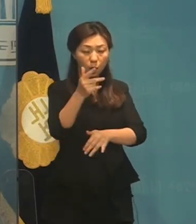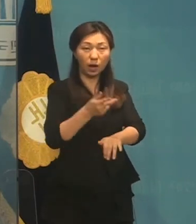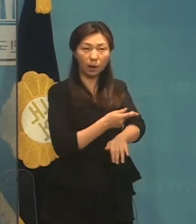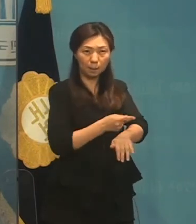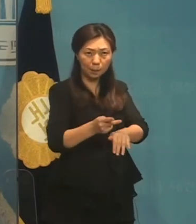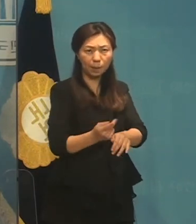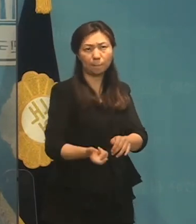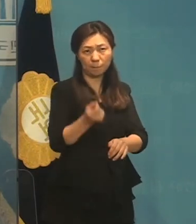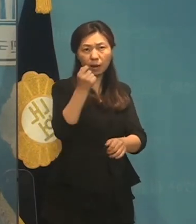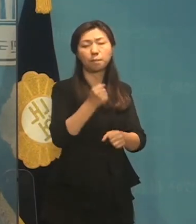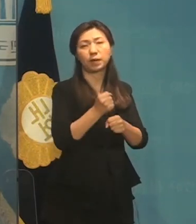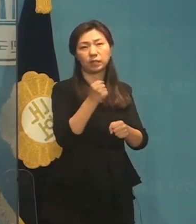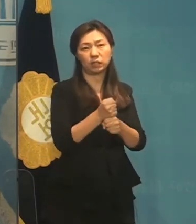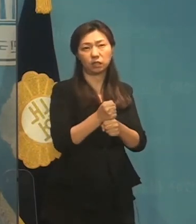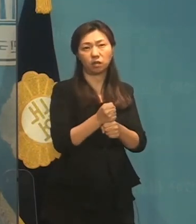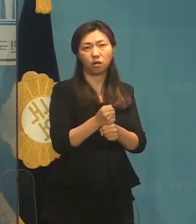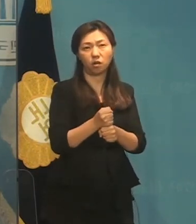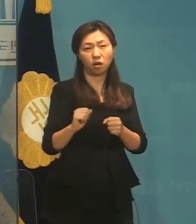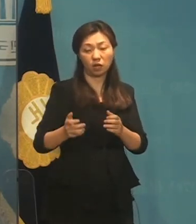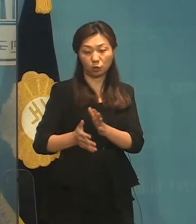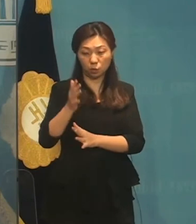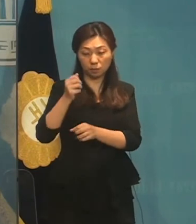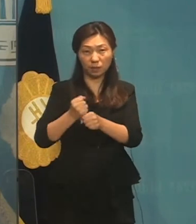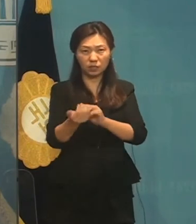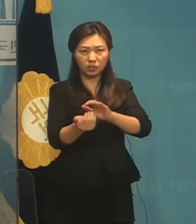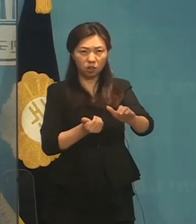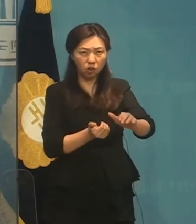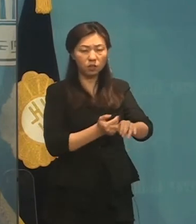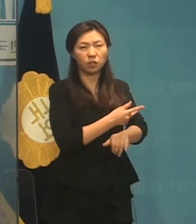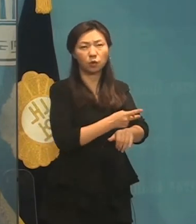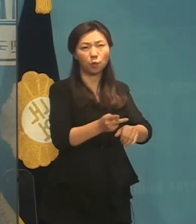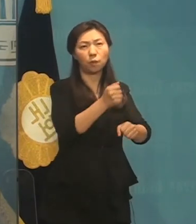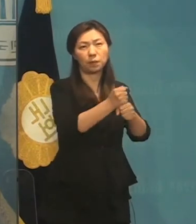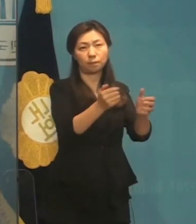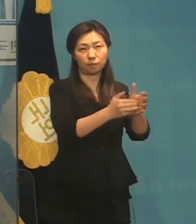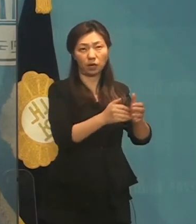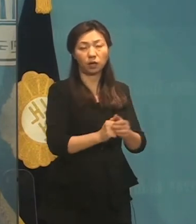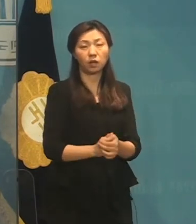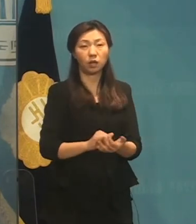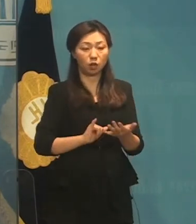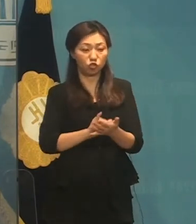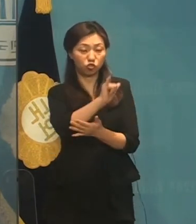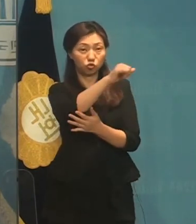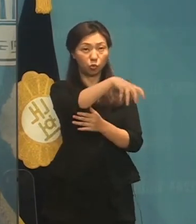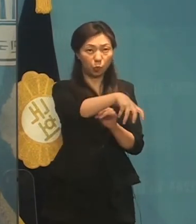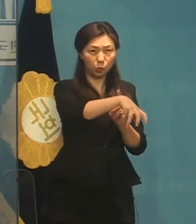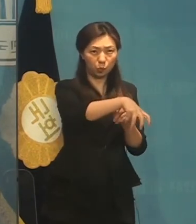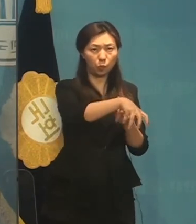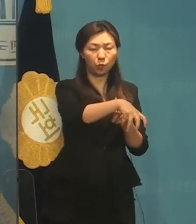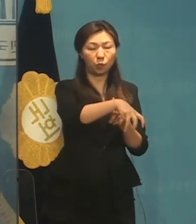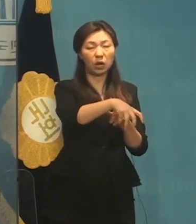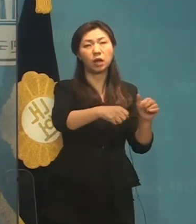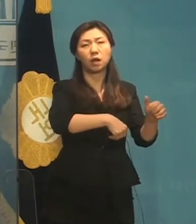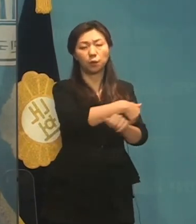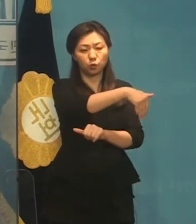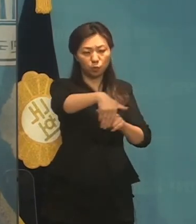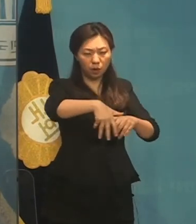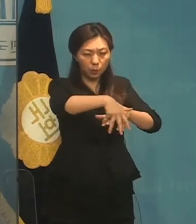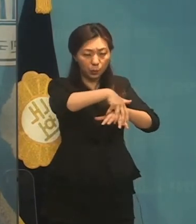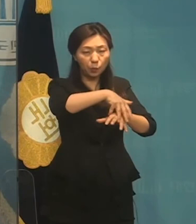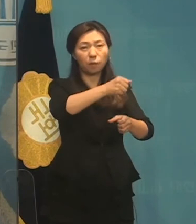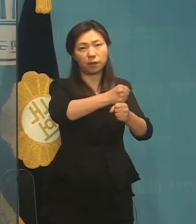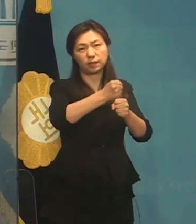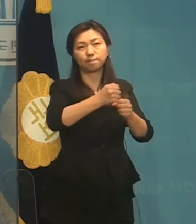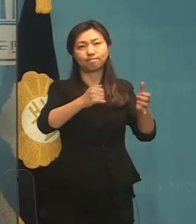개항 이전까지 반드시 개통시키겠습니다. 국제선 활주로 등 국제 경쟁력을 확보하도록 인프라를